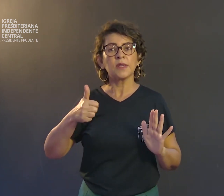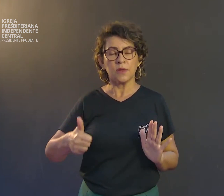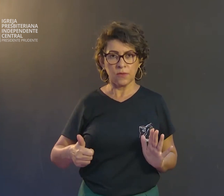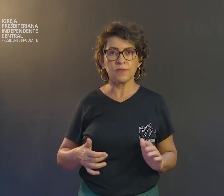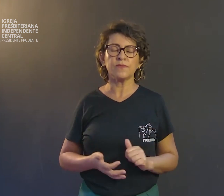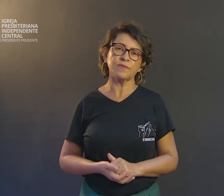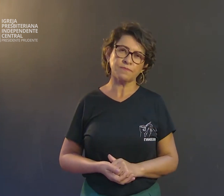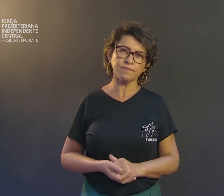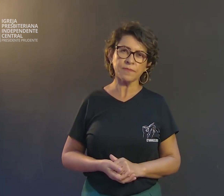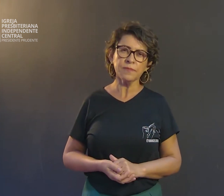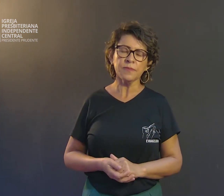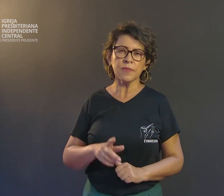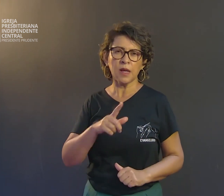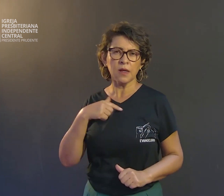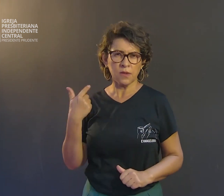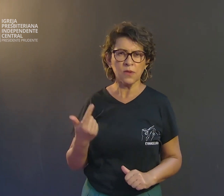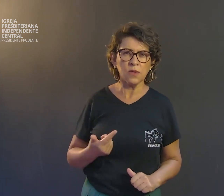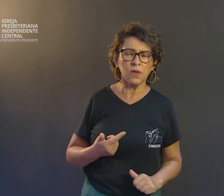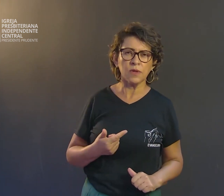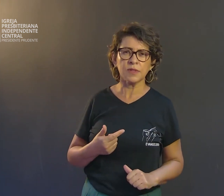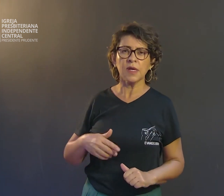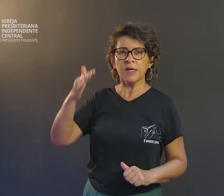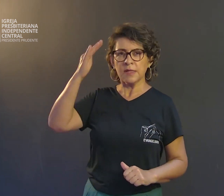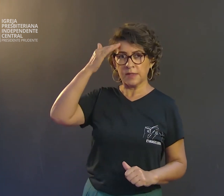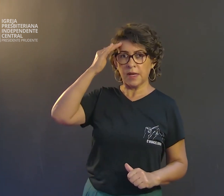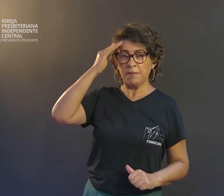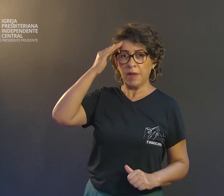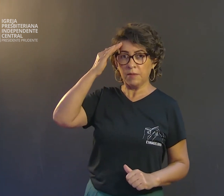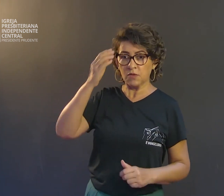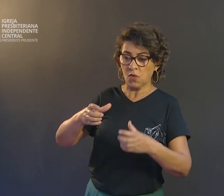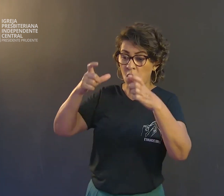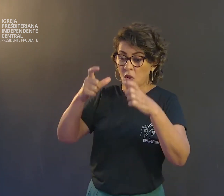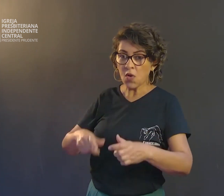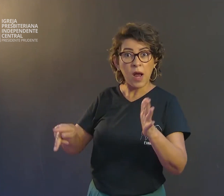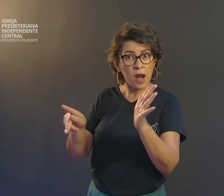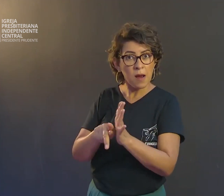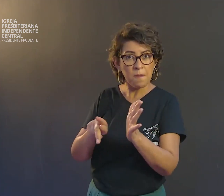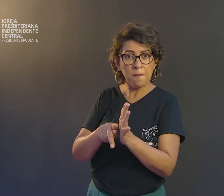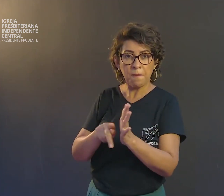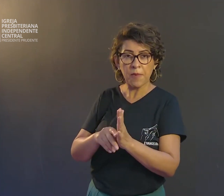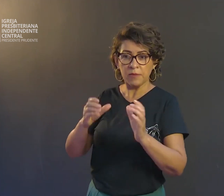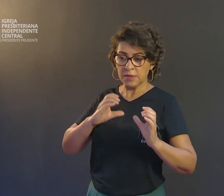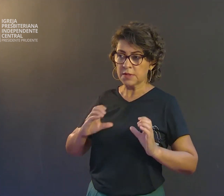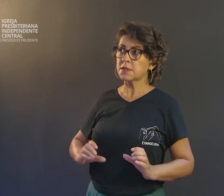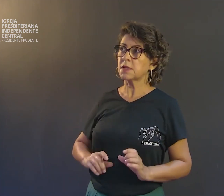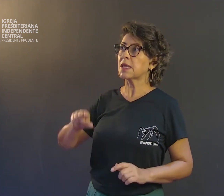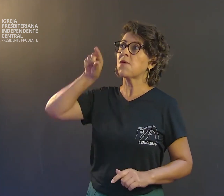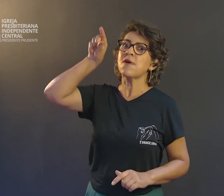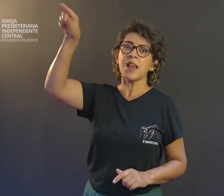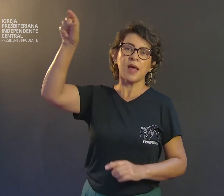A nossa cidadania, porém, está nos céus, de onde esperamos ansiosamente um Salvador, o Senhor Jesus